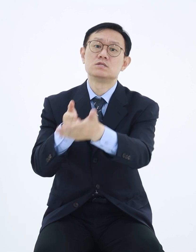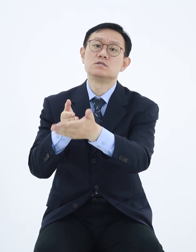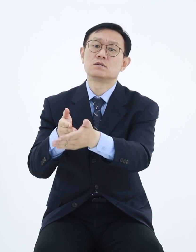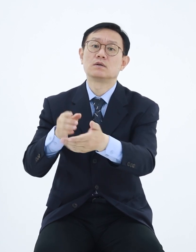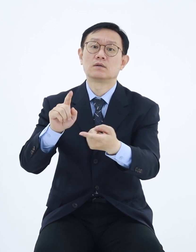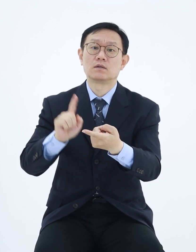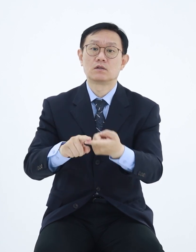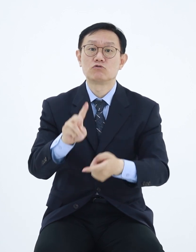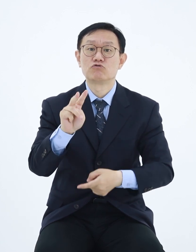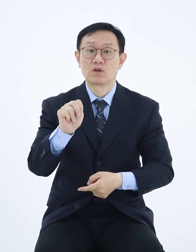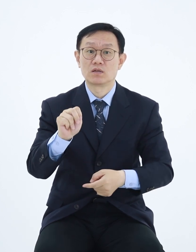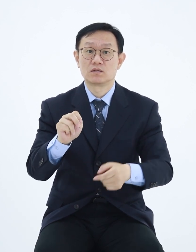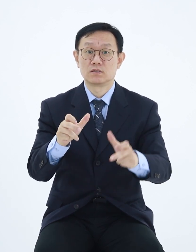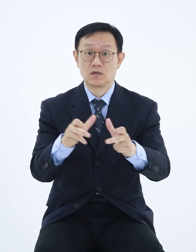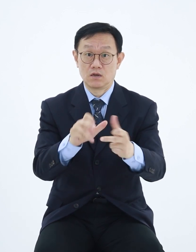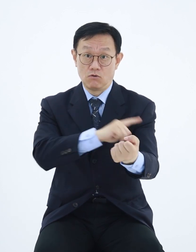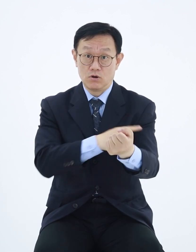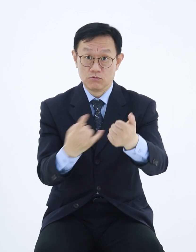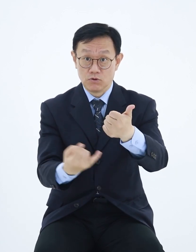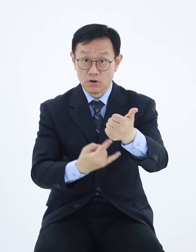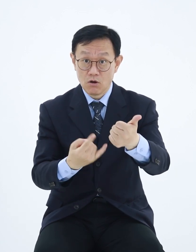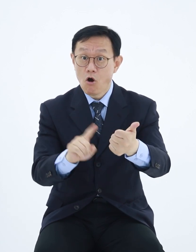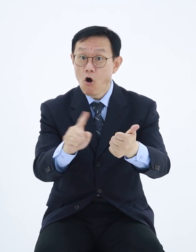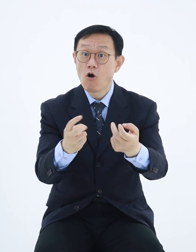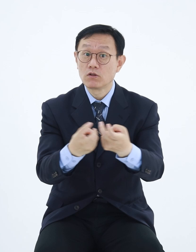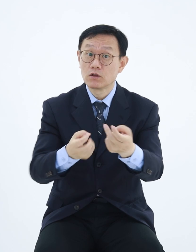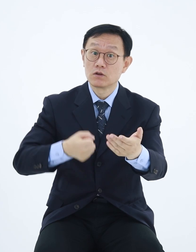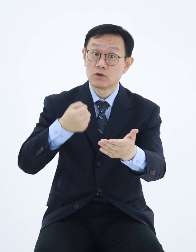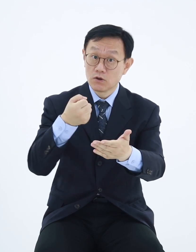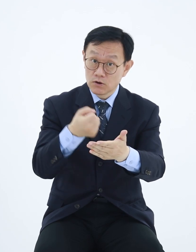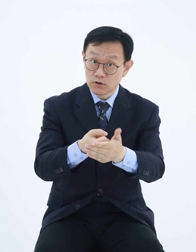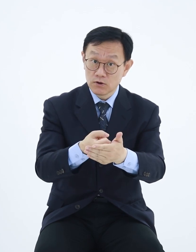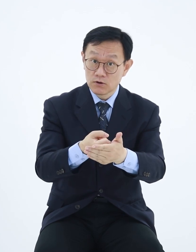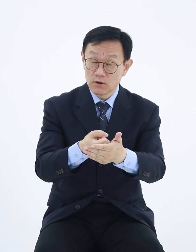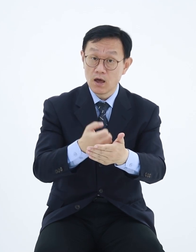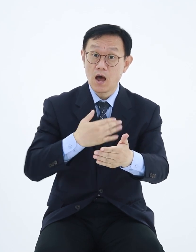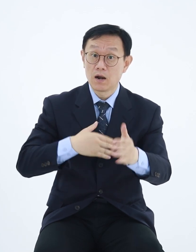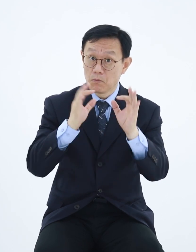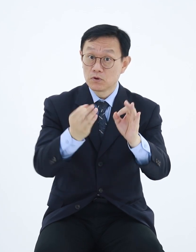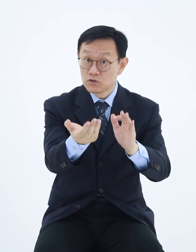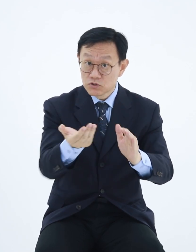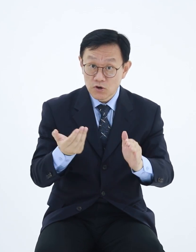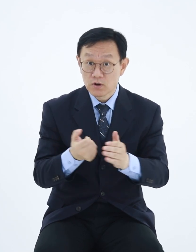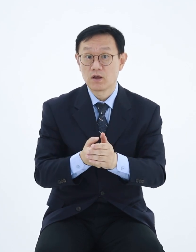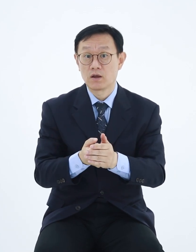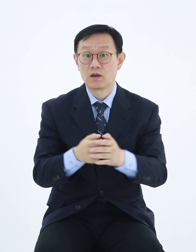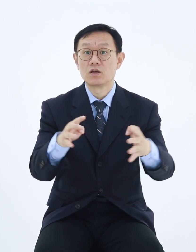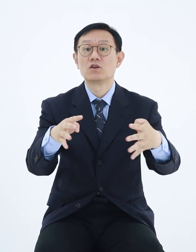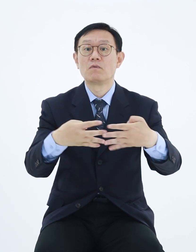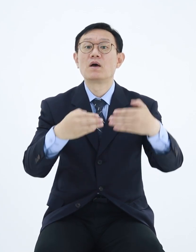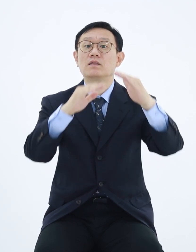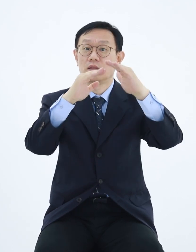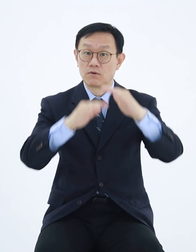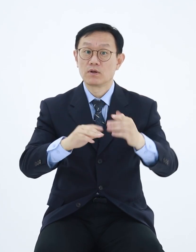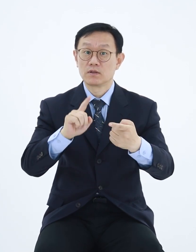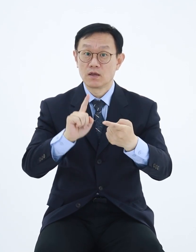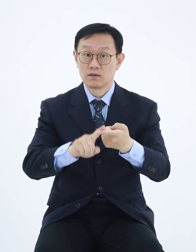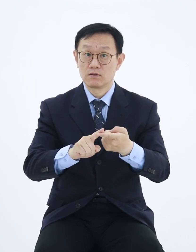유엔 장애인권리위원회가 어떤 결정을 내렸는지 알아보기 전에 유엔 장애인권리협약의 관련 조항을 살펴볼 필요가 있습니다.